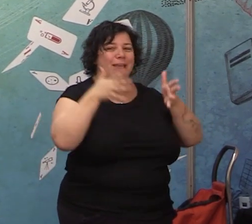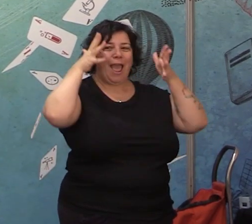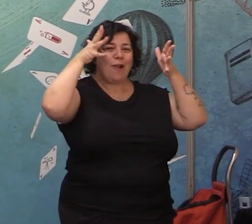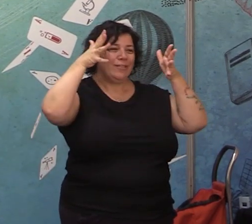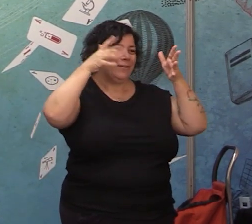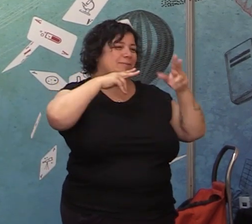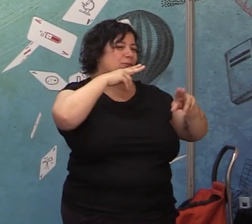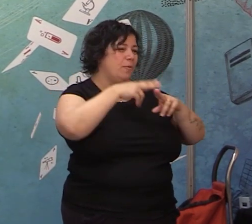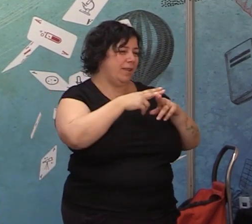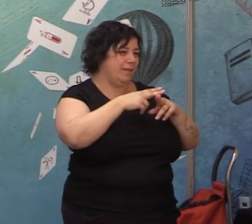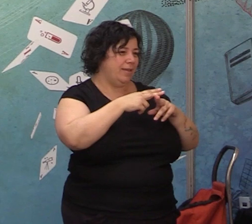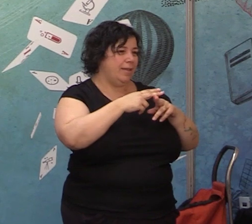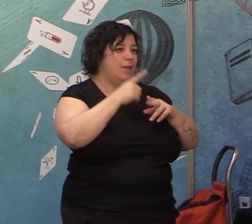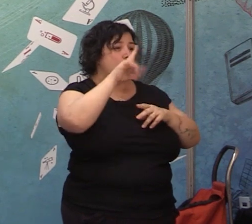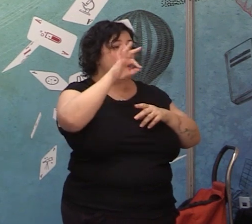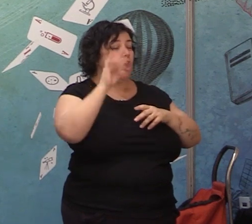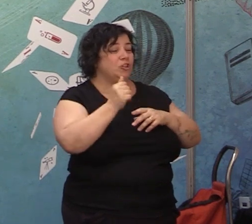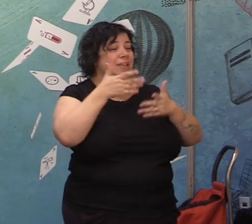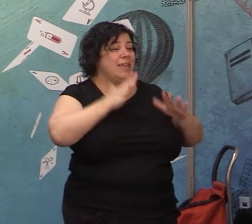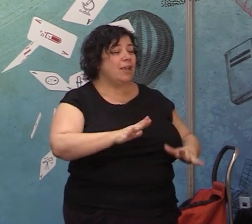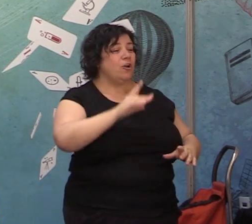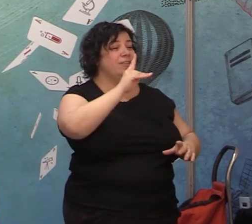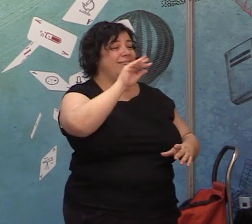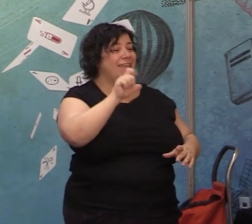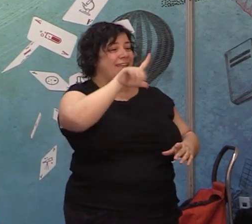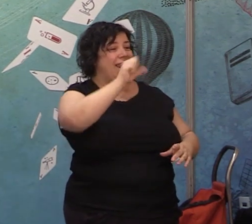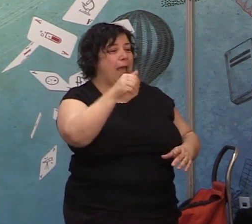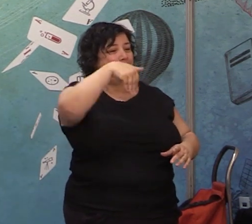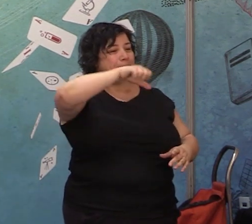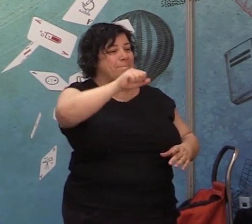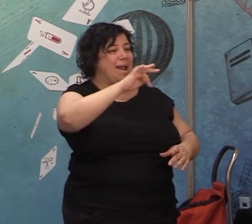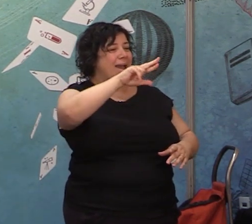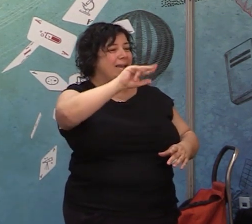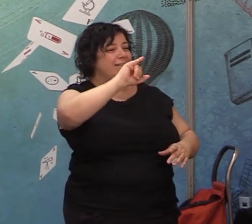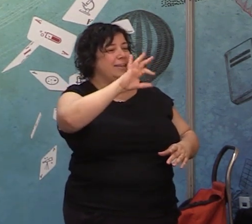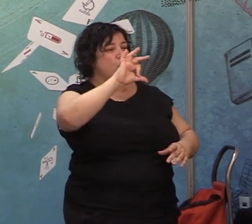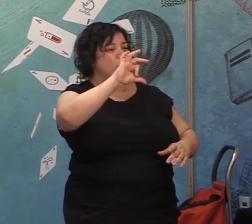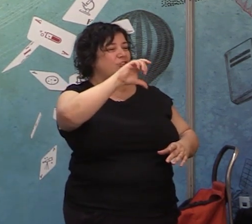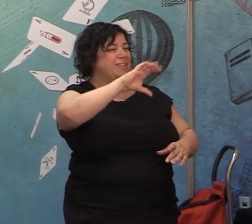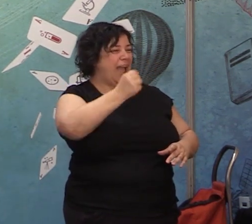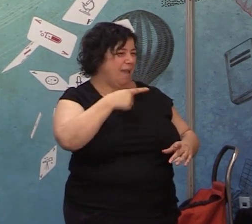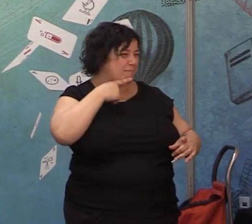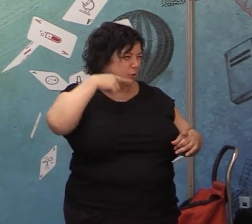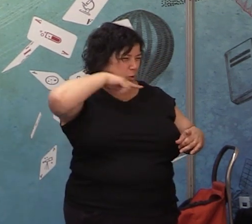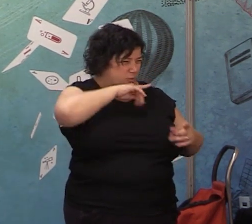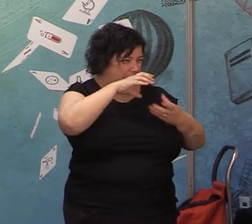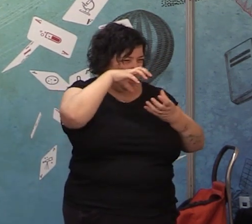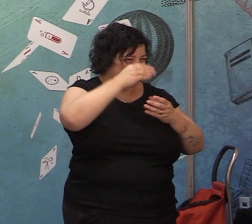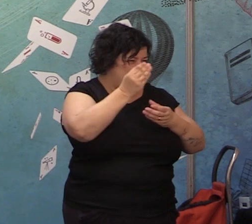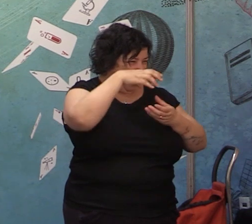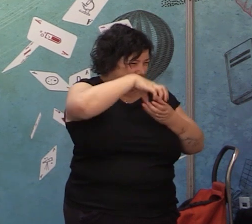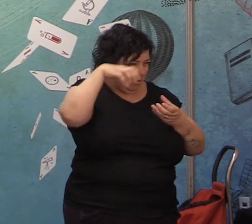recomendaros que se llama Los hijos de la matriosca, que si os gusta la novela negra tanto como a mí, os lo recomiendo